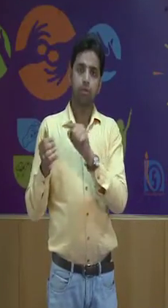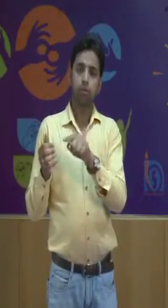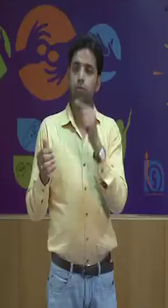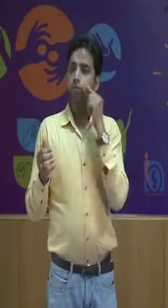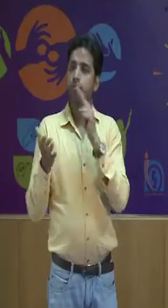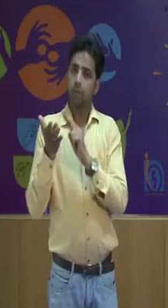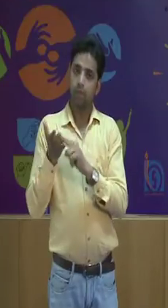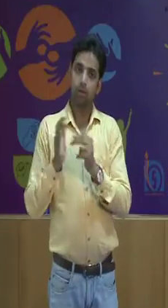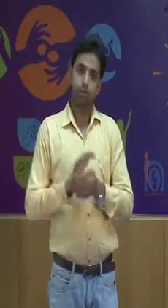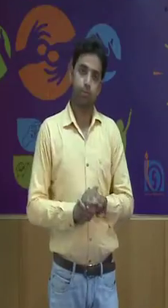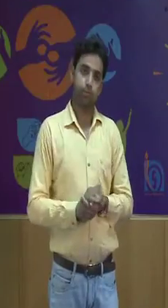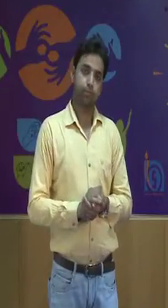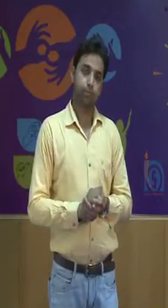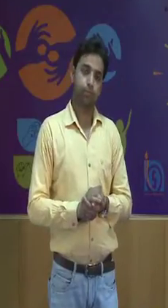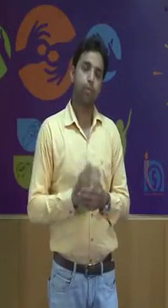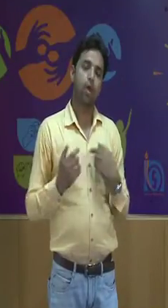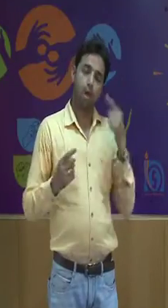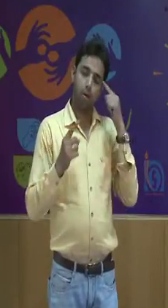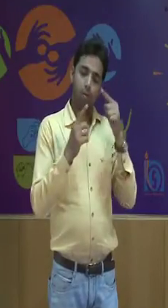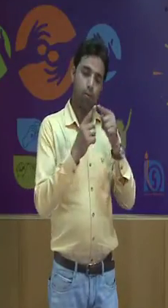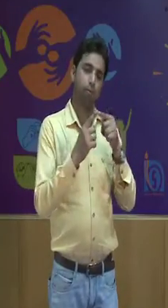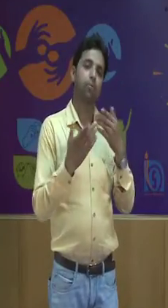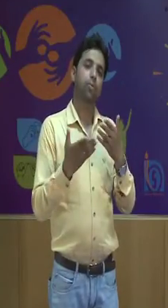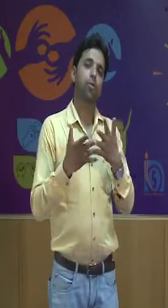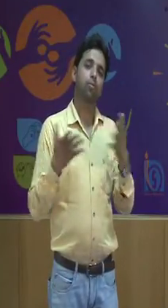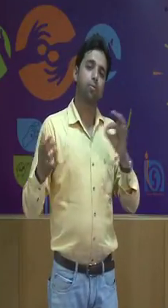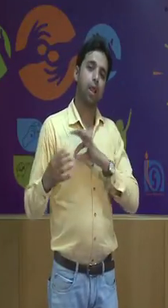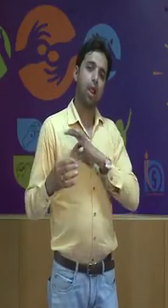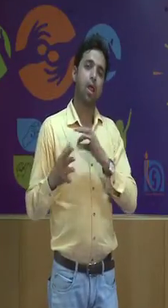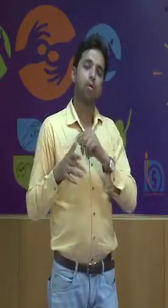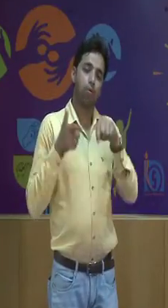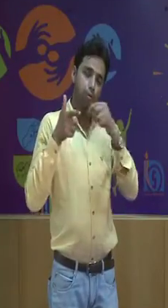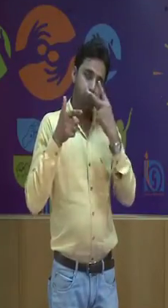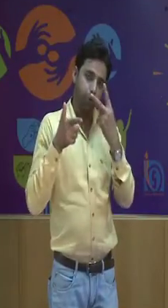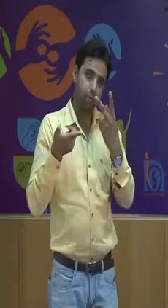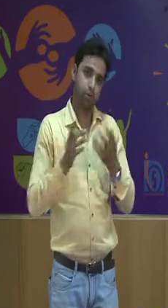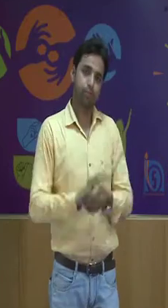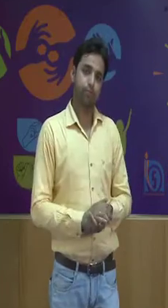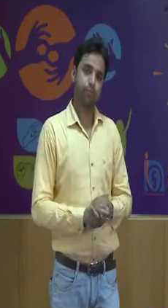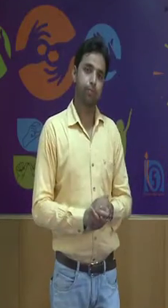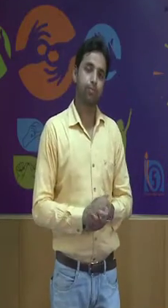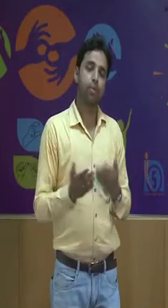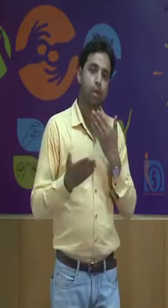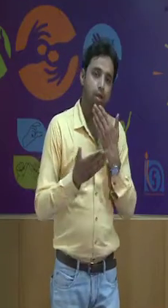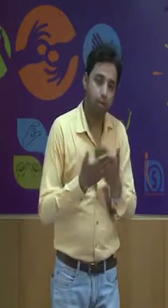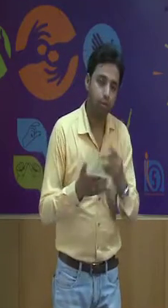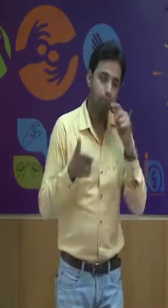www.nius.ac.in. I hope you liked watching this video. Thanks for watching.